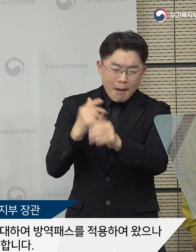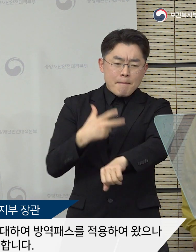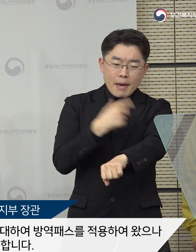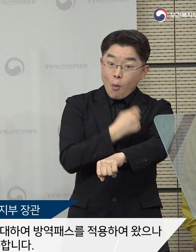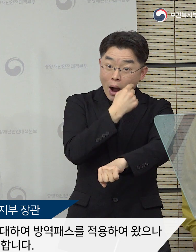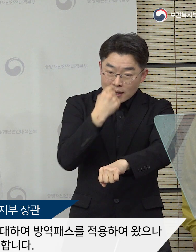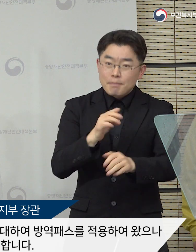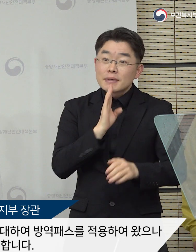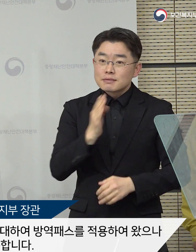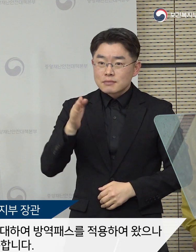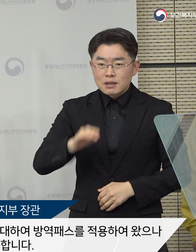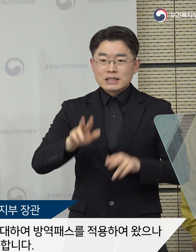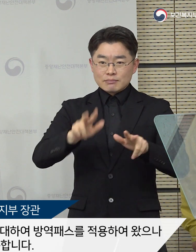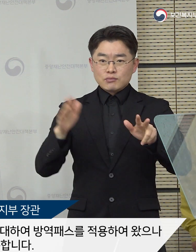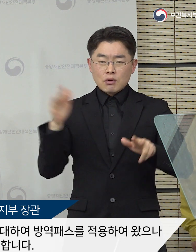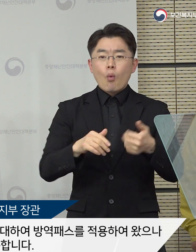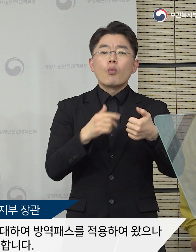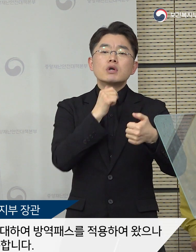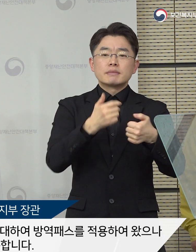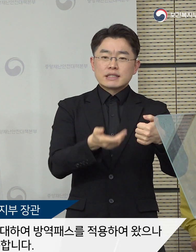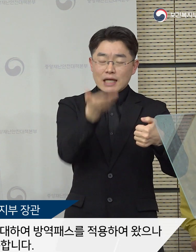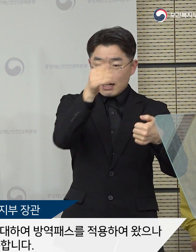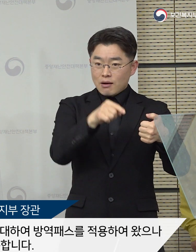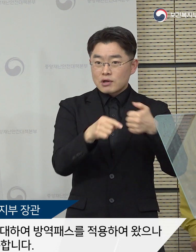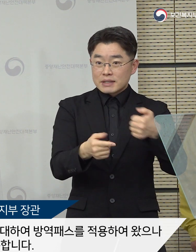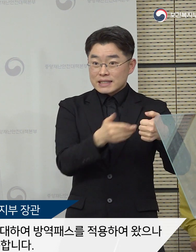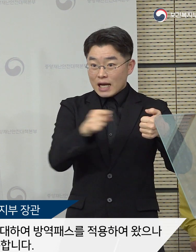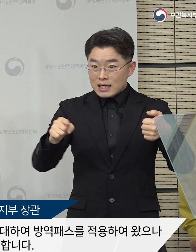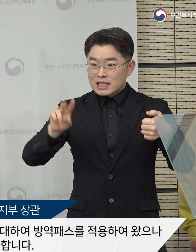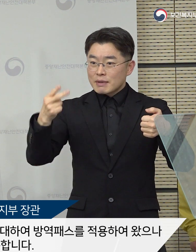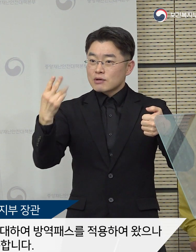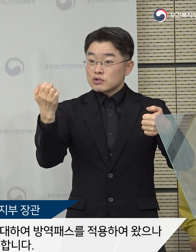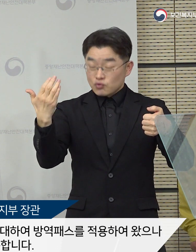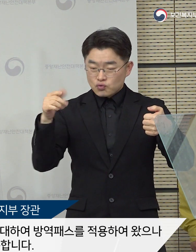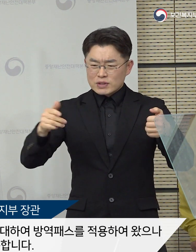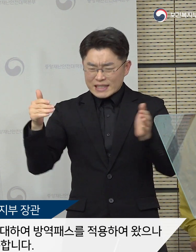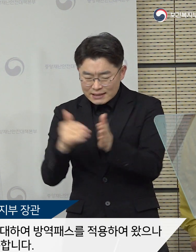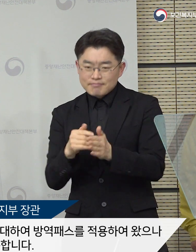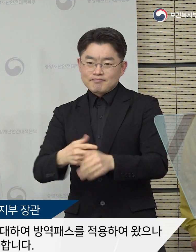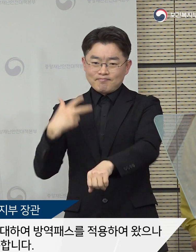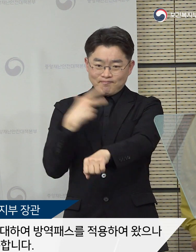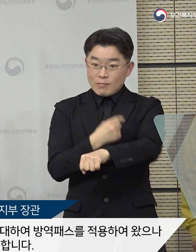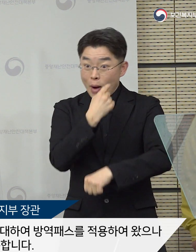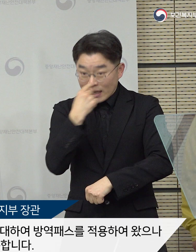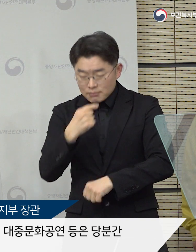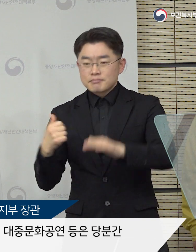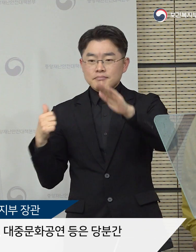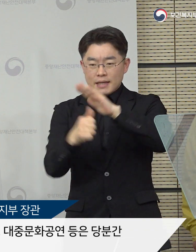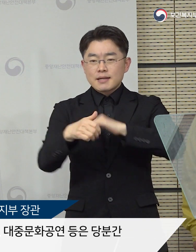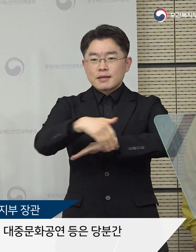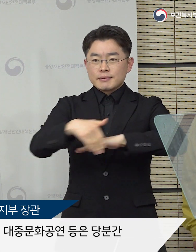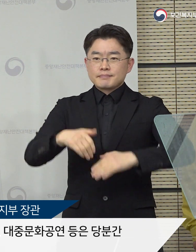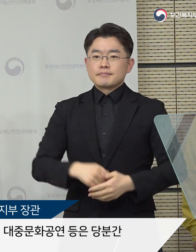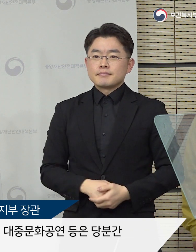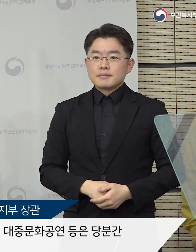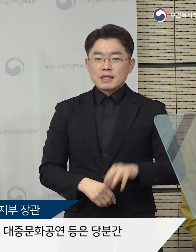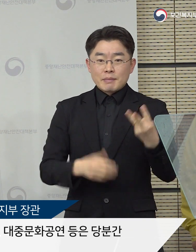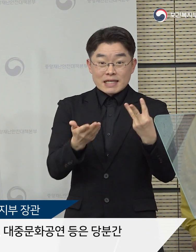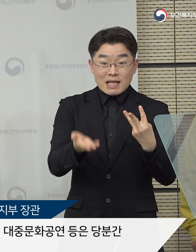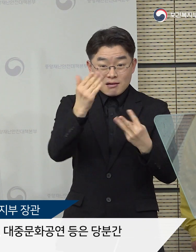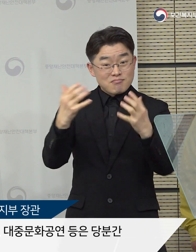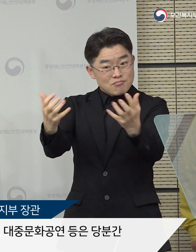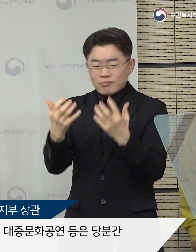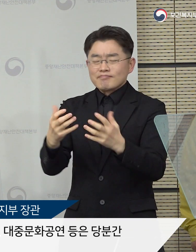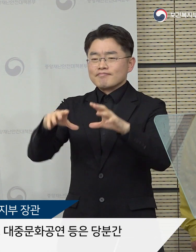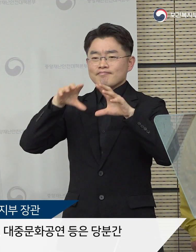왔으나 이제는 50인 이상 299명 이하에 대하여 적용합니다. 300명 이상 행사,